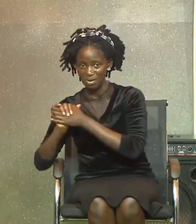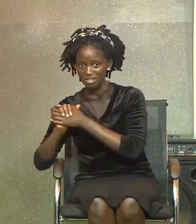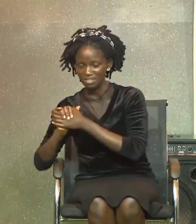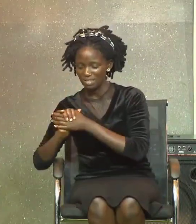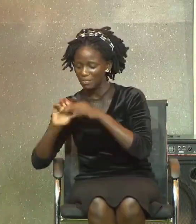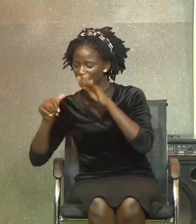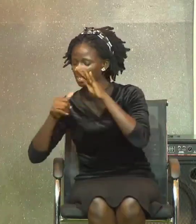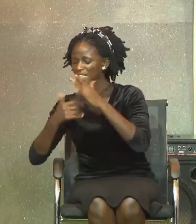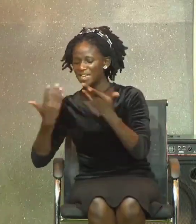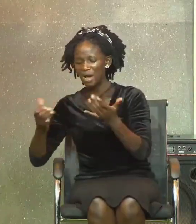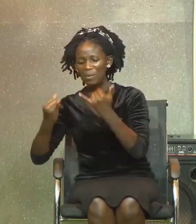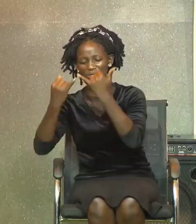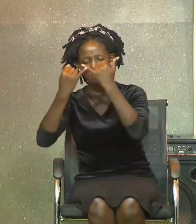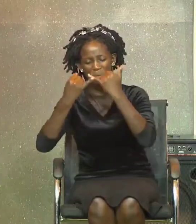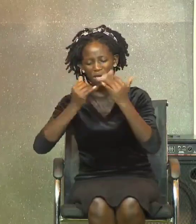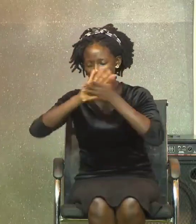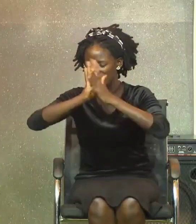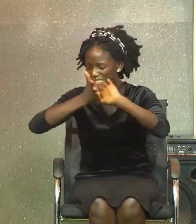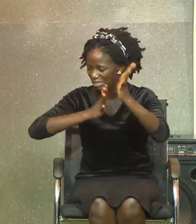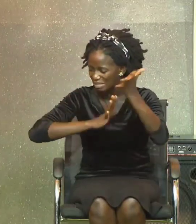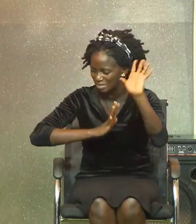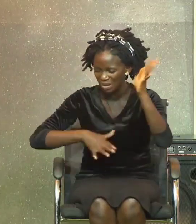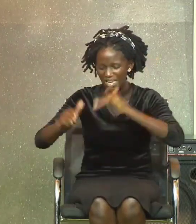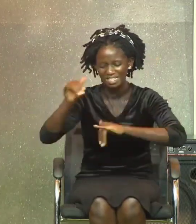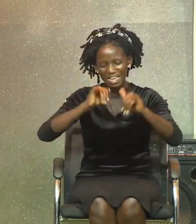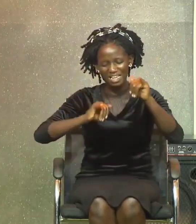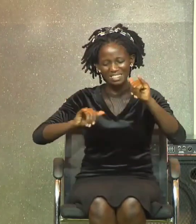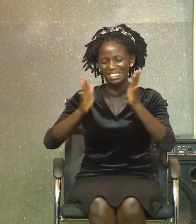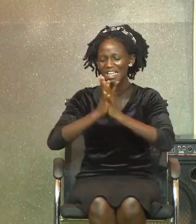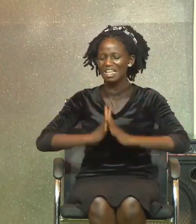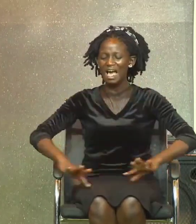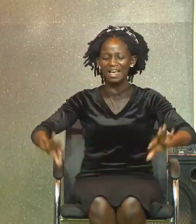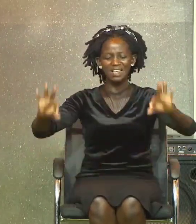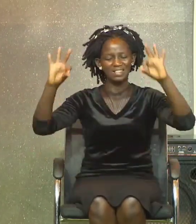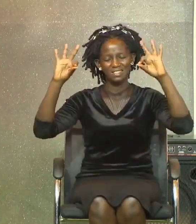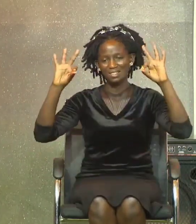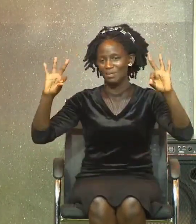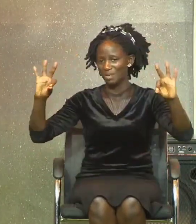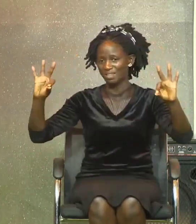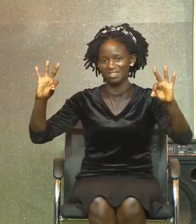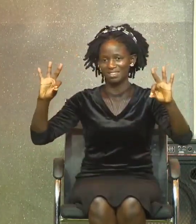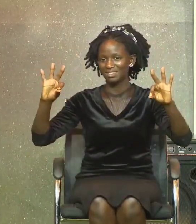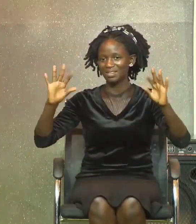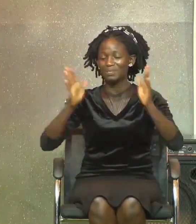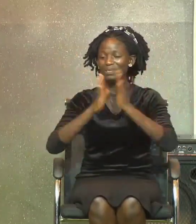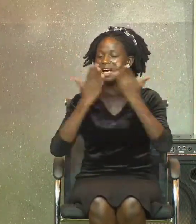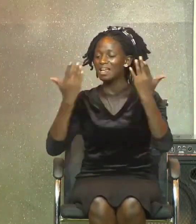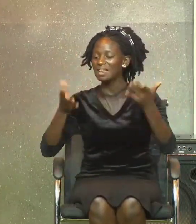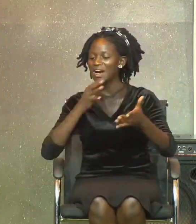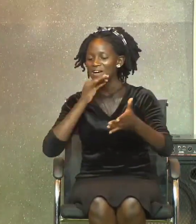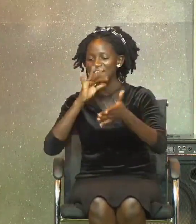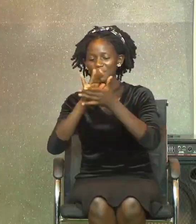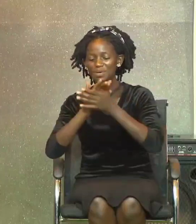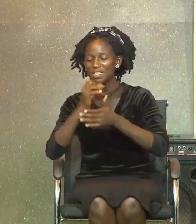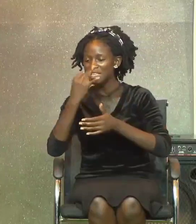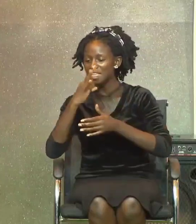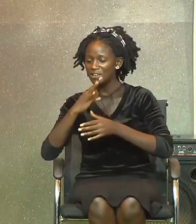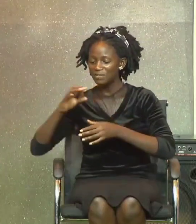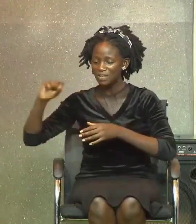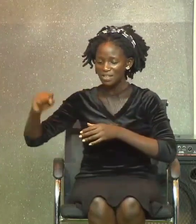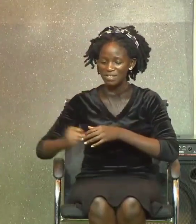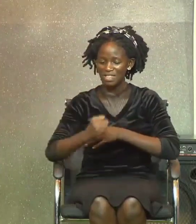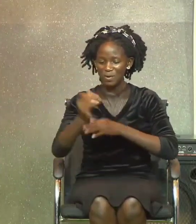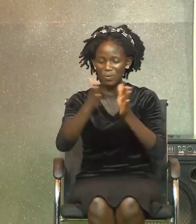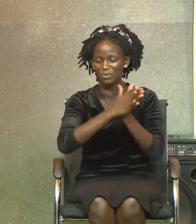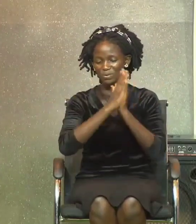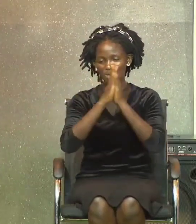omukyala muyonjo nnyo era ali smart modo era nga bawe yayise naye buli omu